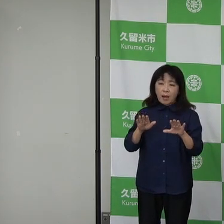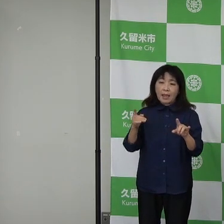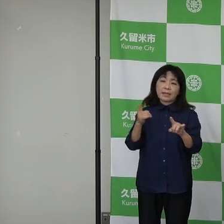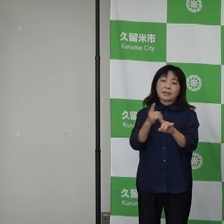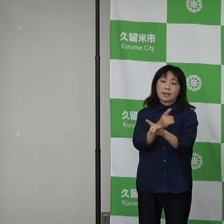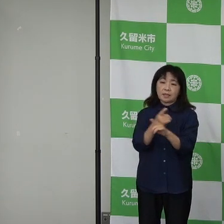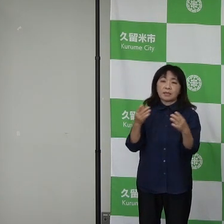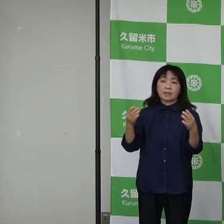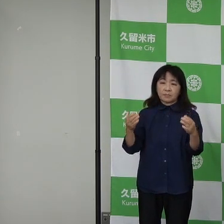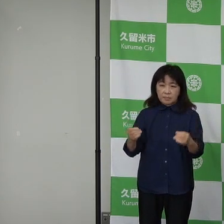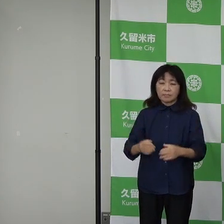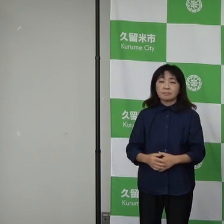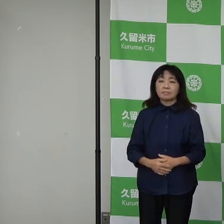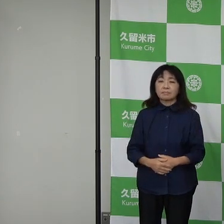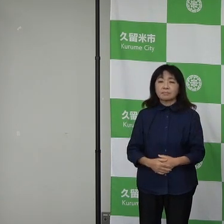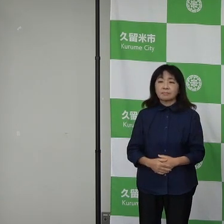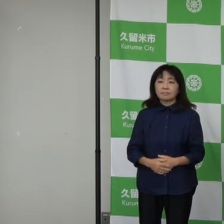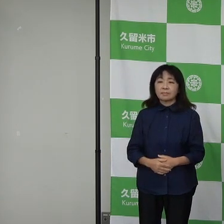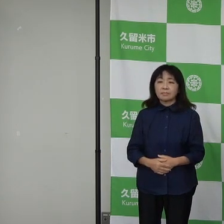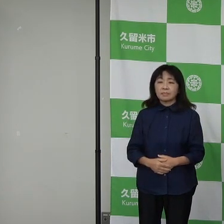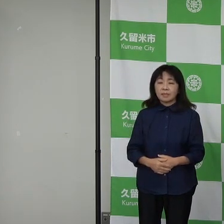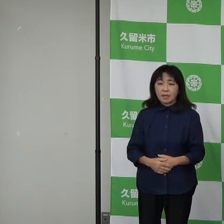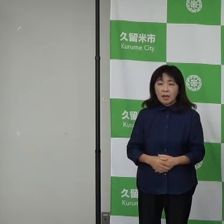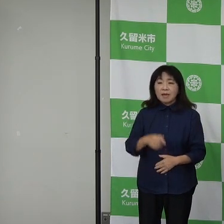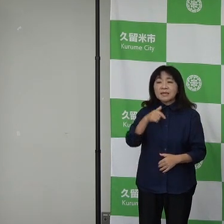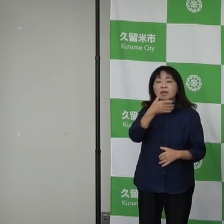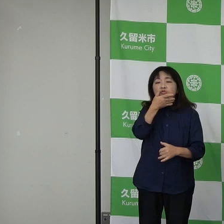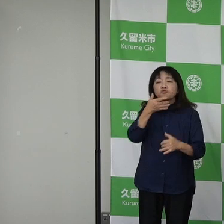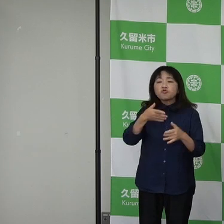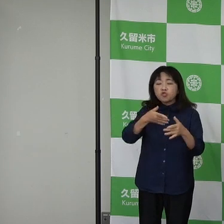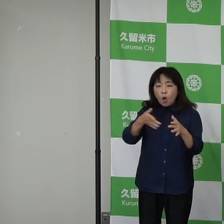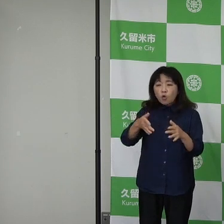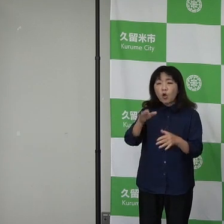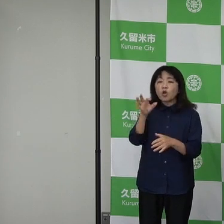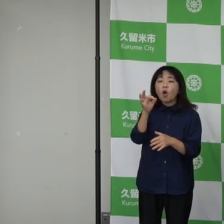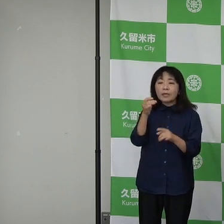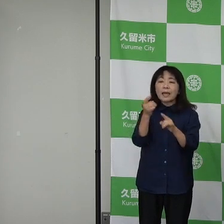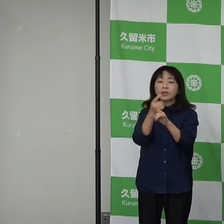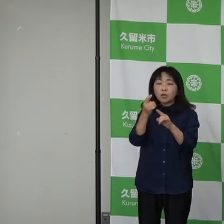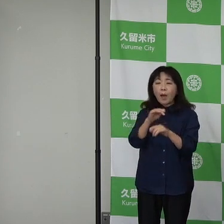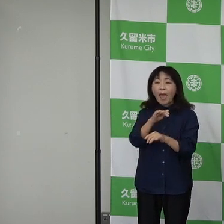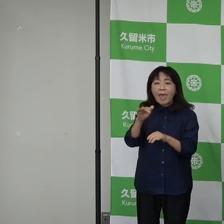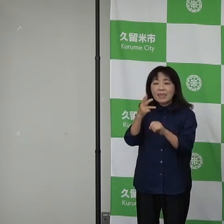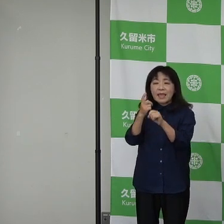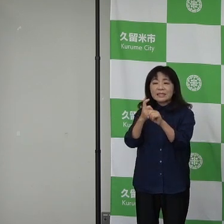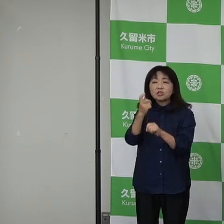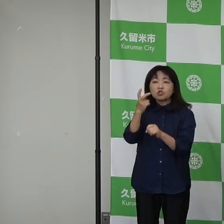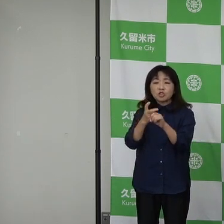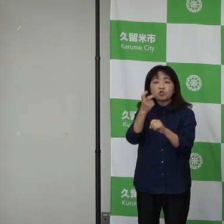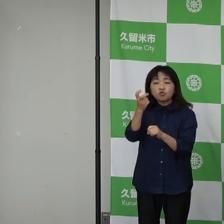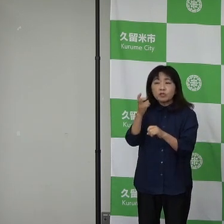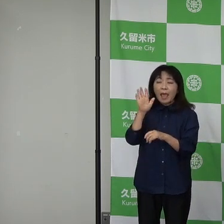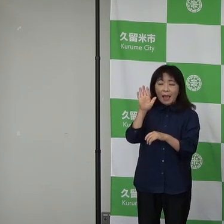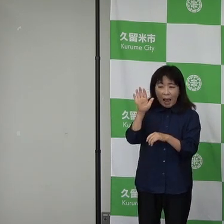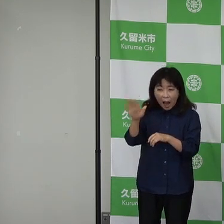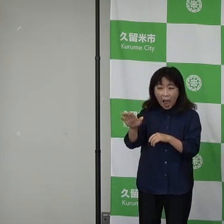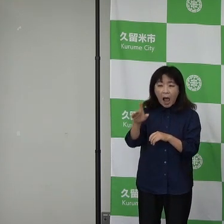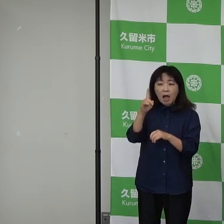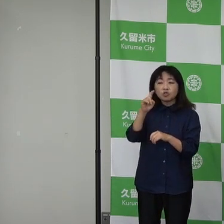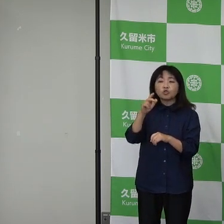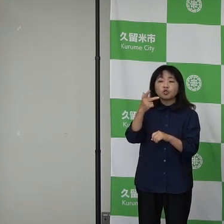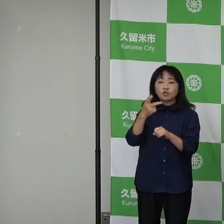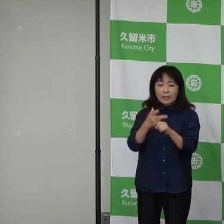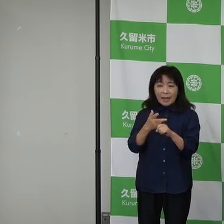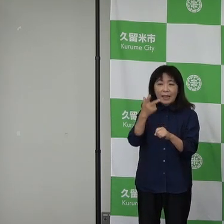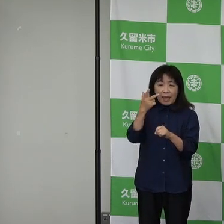に至ったものであります。なお下水道の料金改定は平成20年度より17年